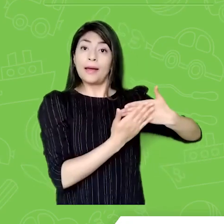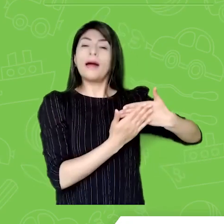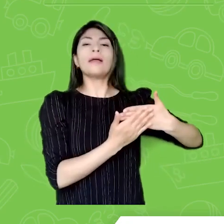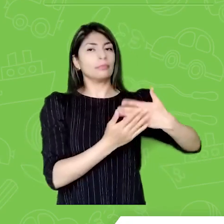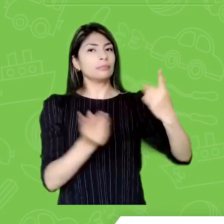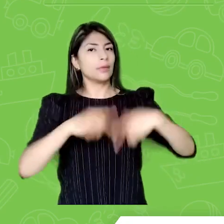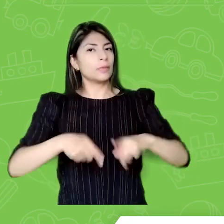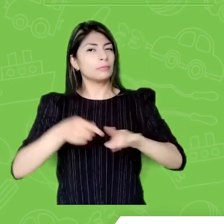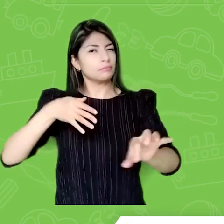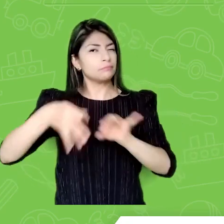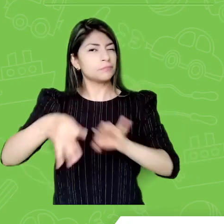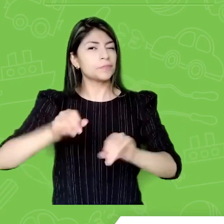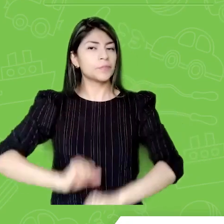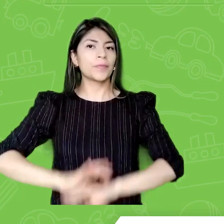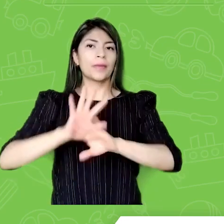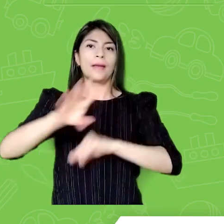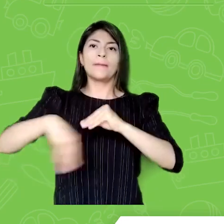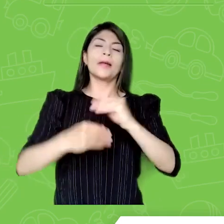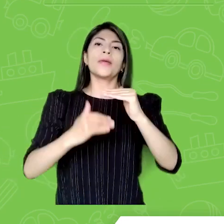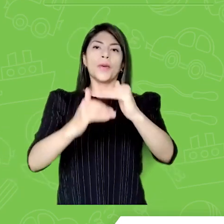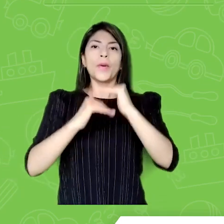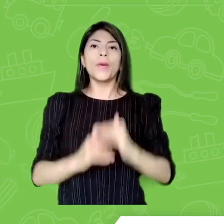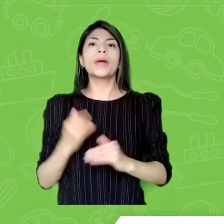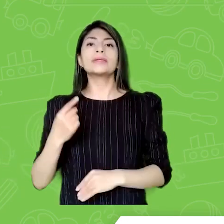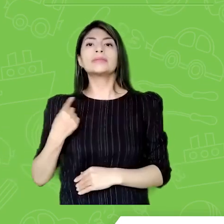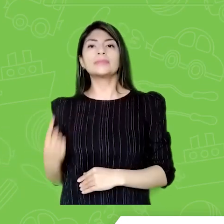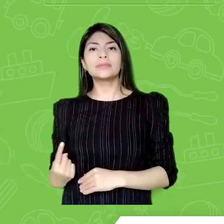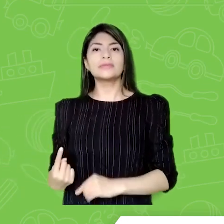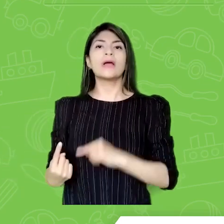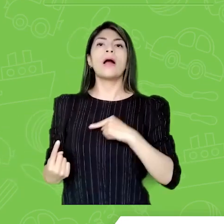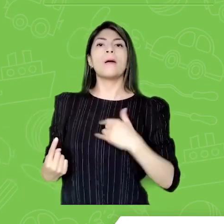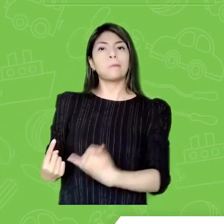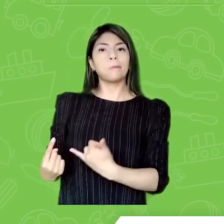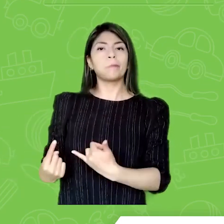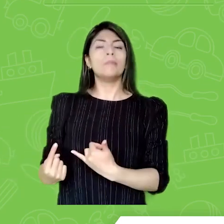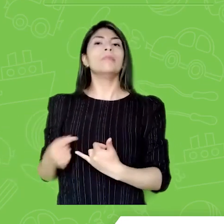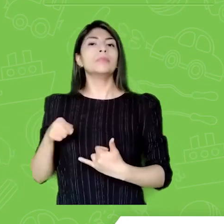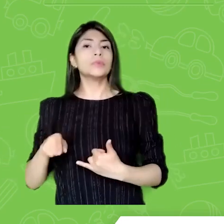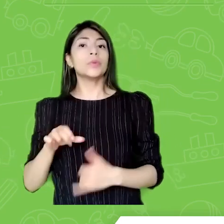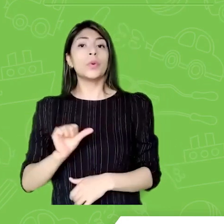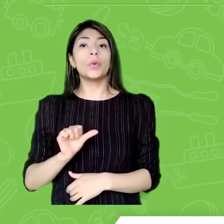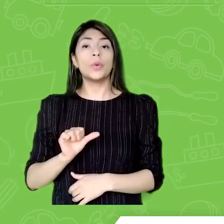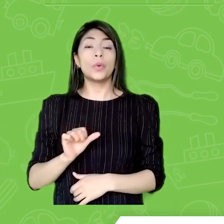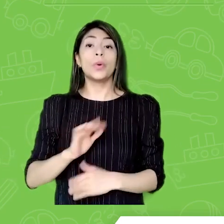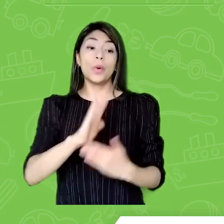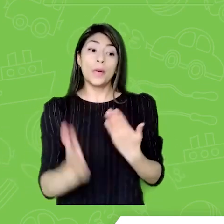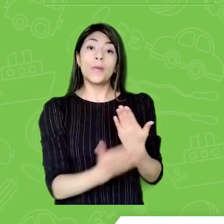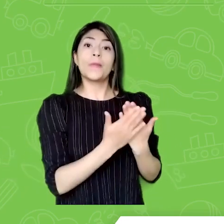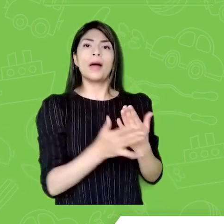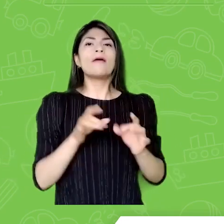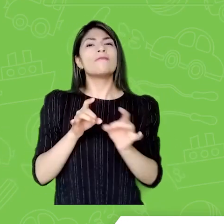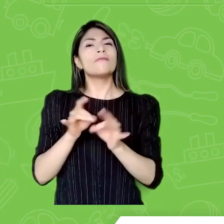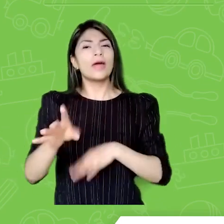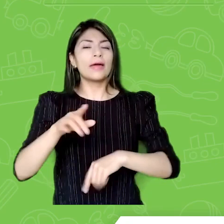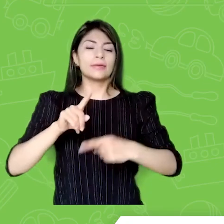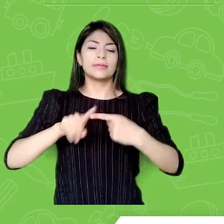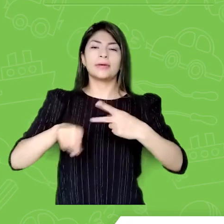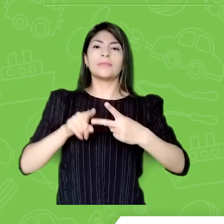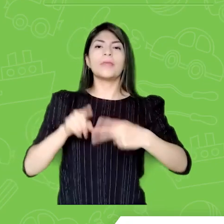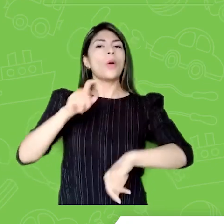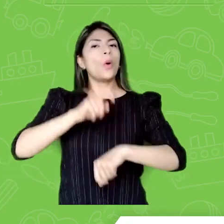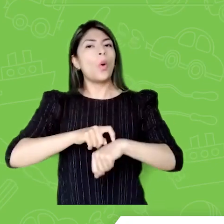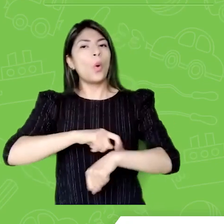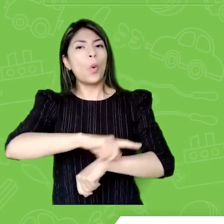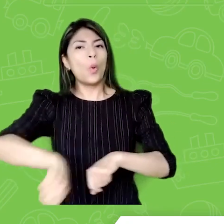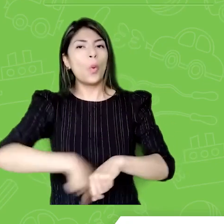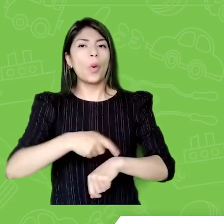del presente acuerdo. Parágrafo. De conformidad con las especificaciones del anexo de este acuerdo, las fechas y